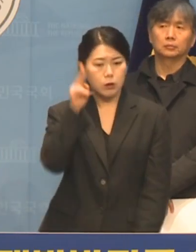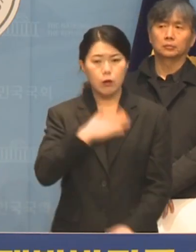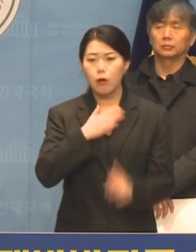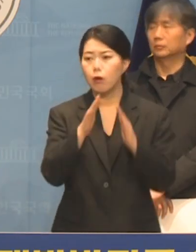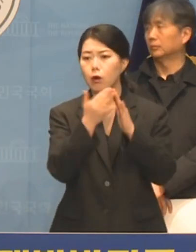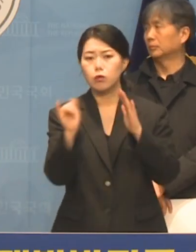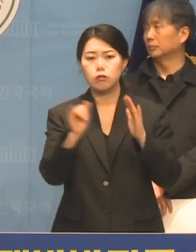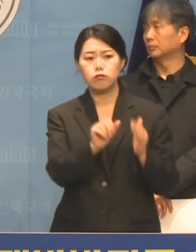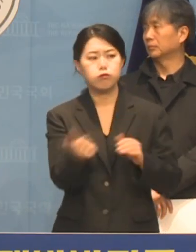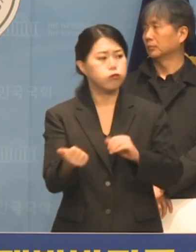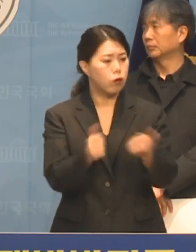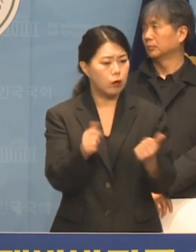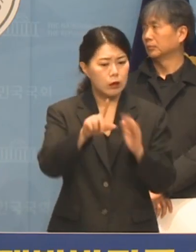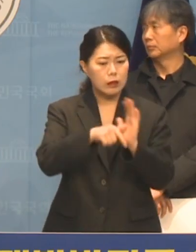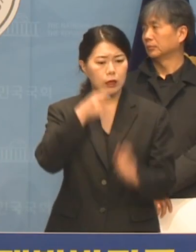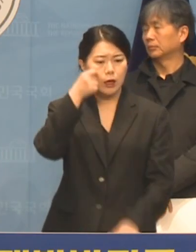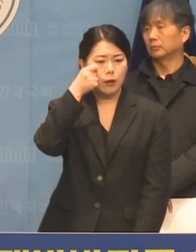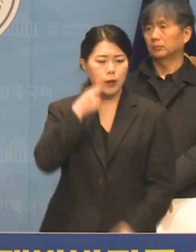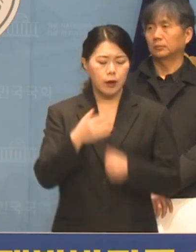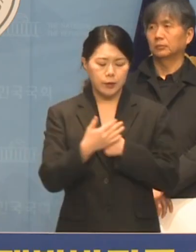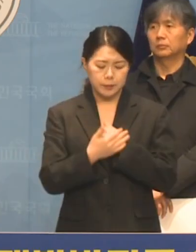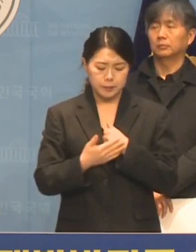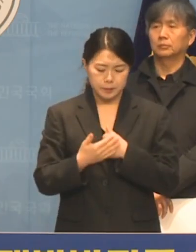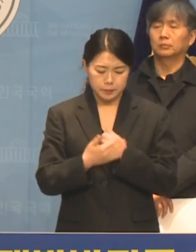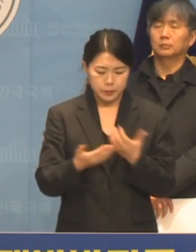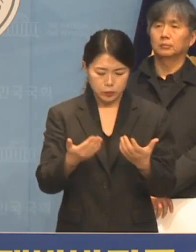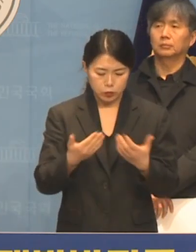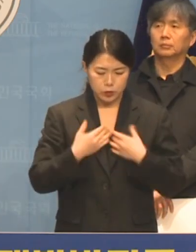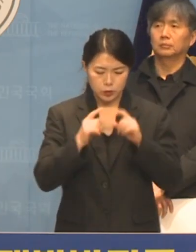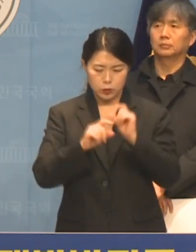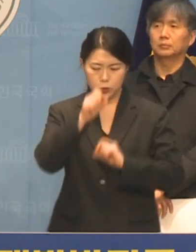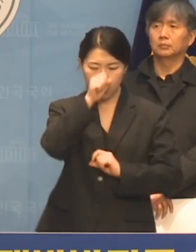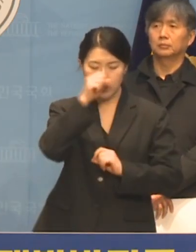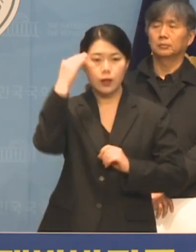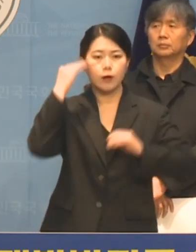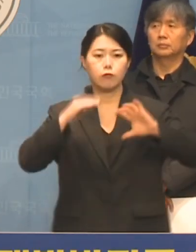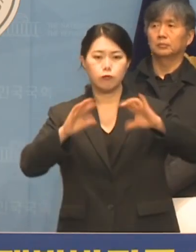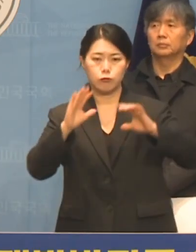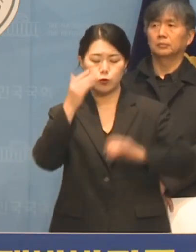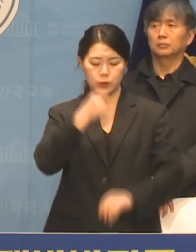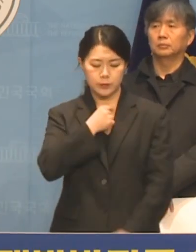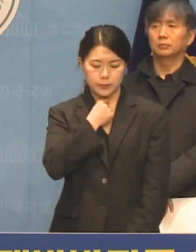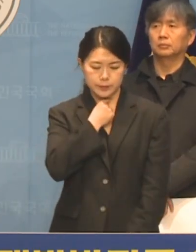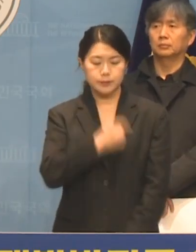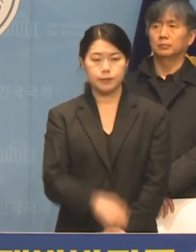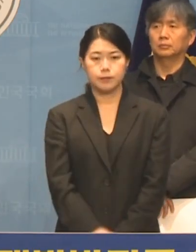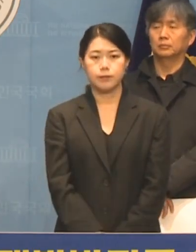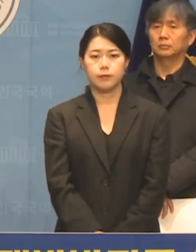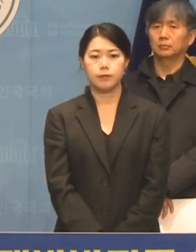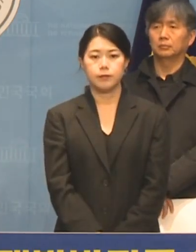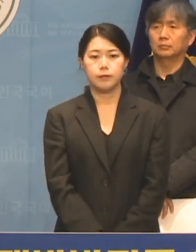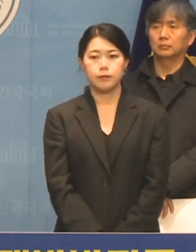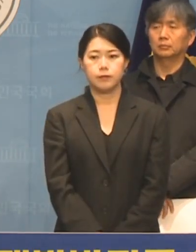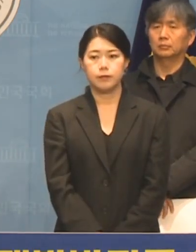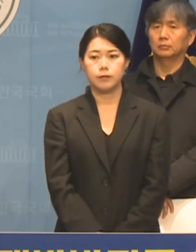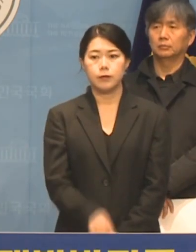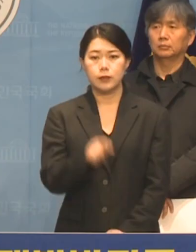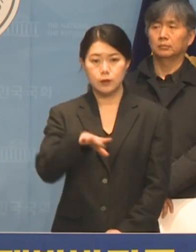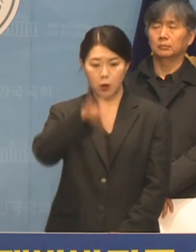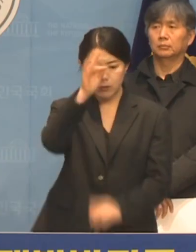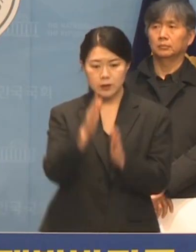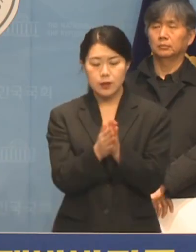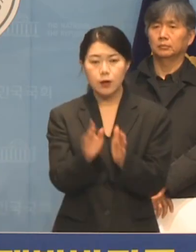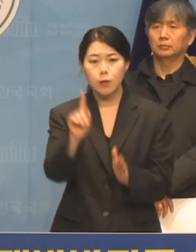잃은 유족의 슬픔을 헤아려주는 조금 더 성숙한 대한민국이 되기를 간절히 소망합니다. 그